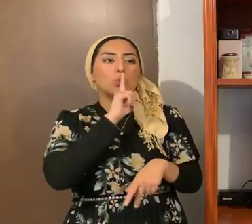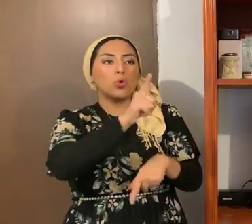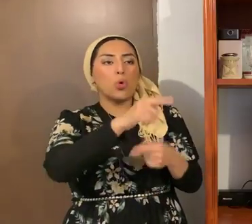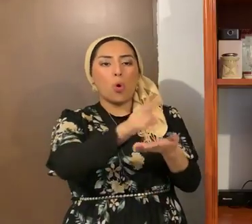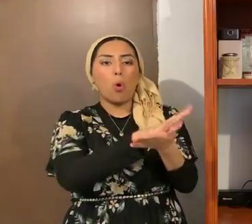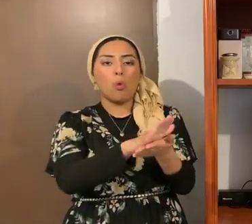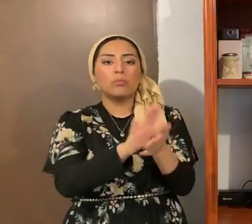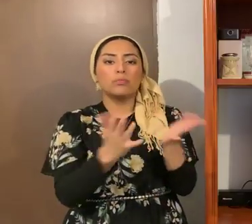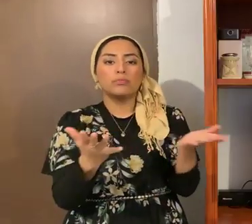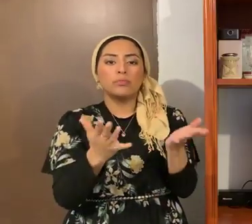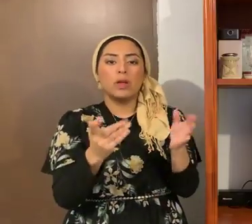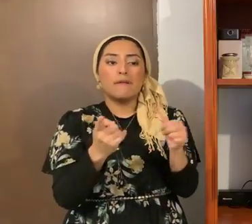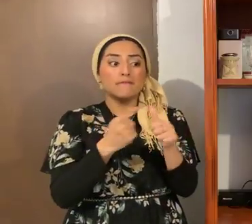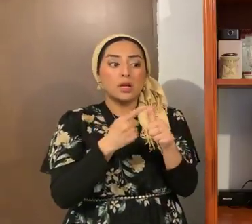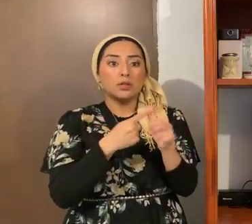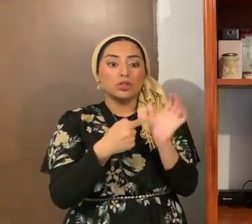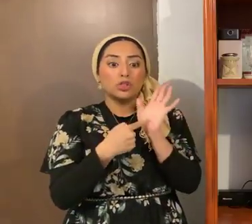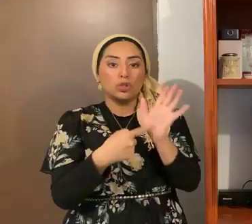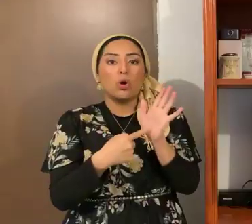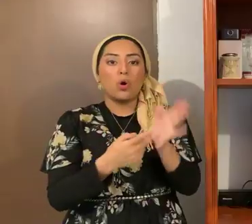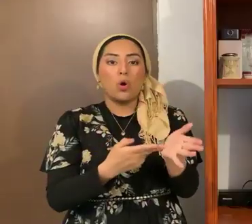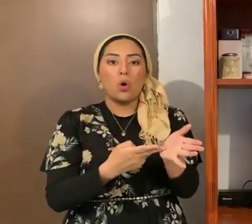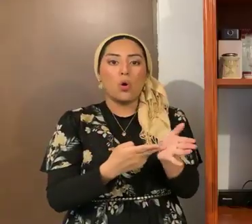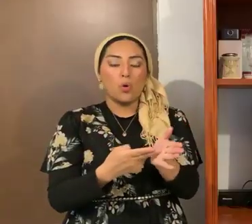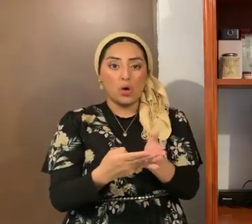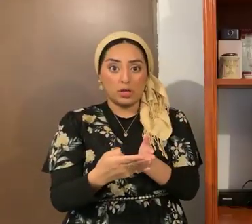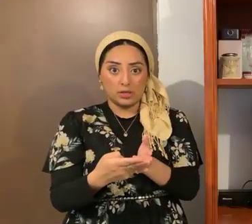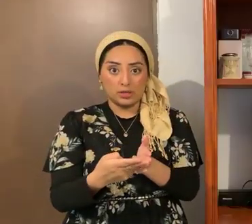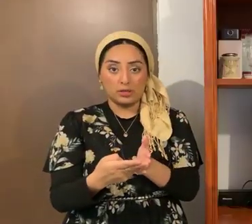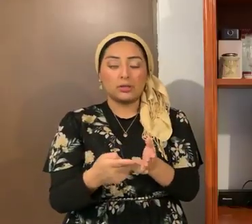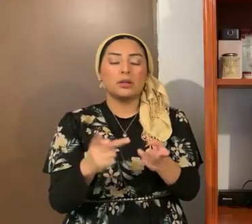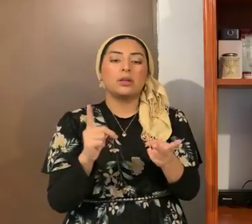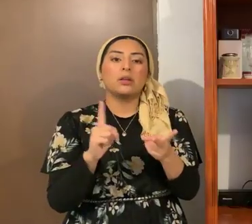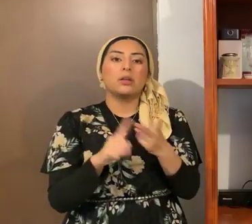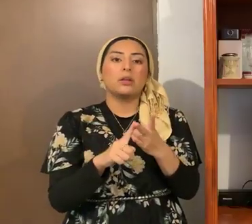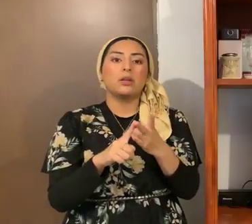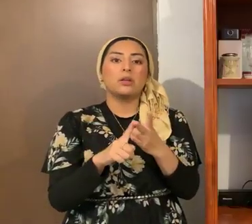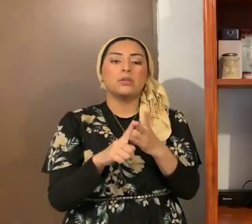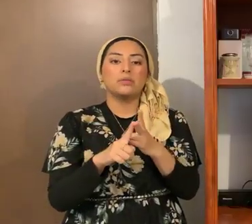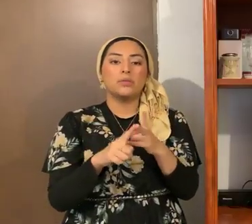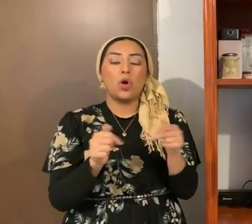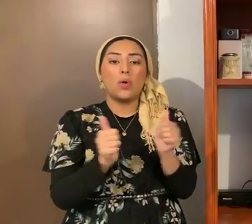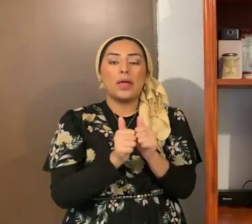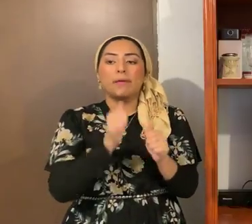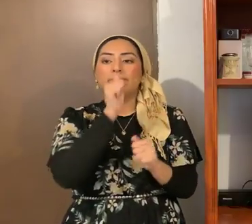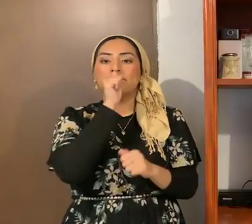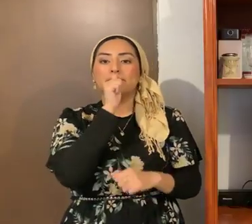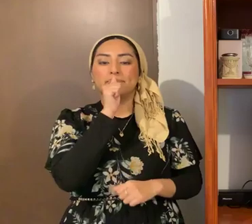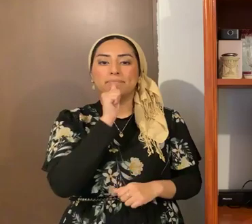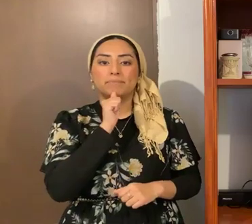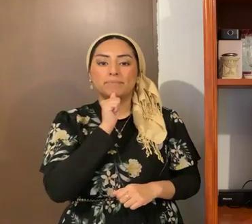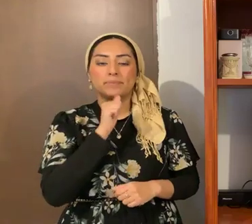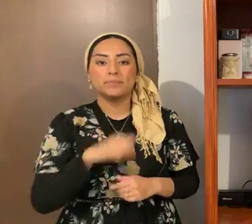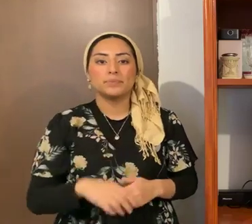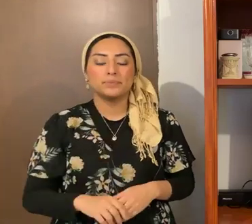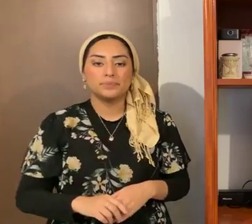comportamiento? 1, con honradez, y 2, con abnegación.